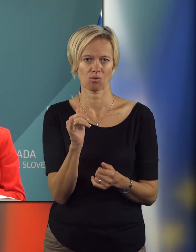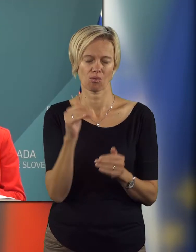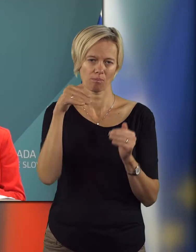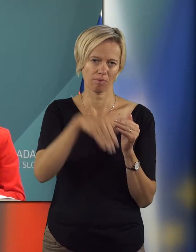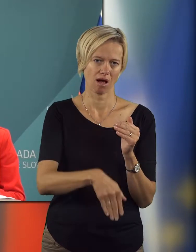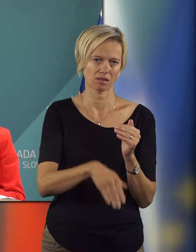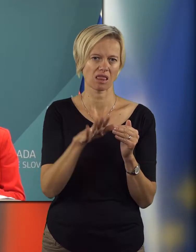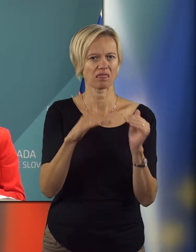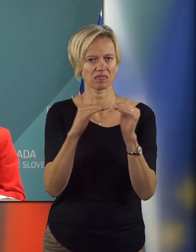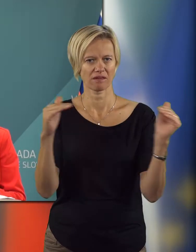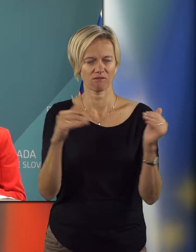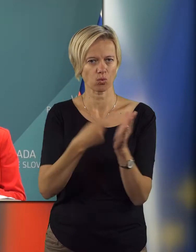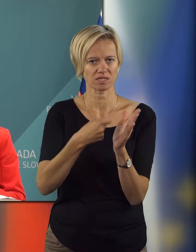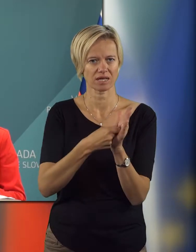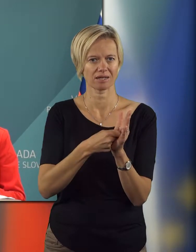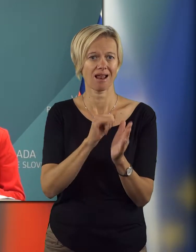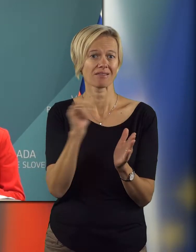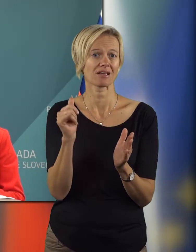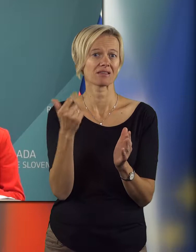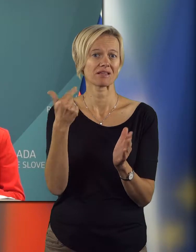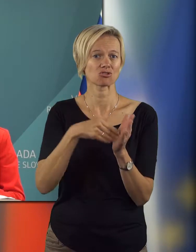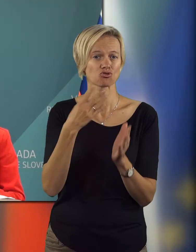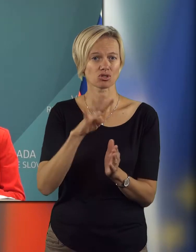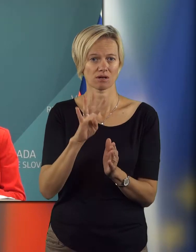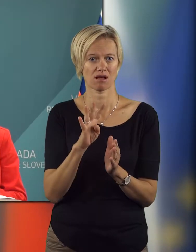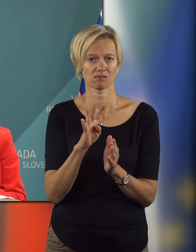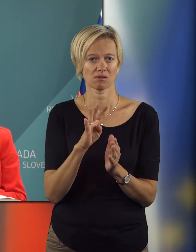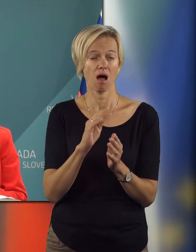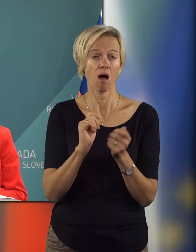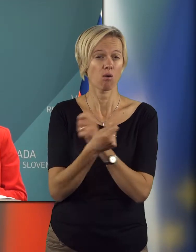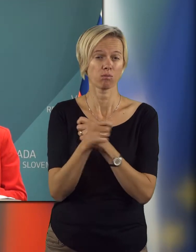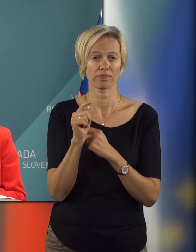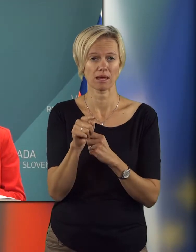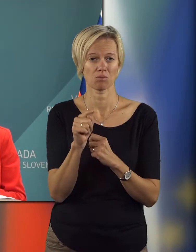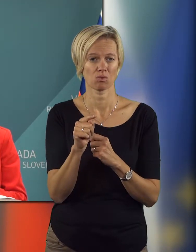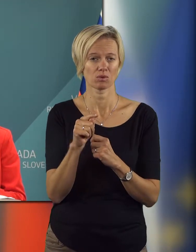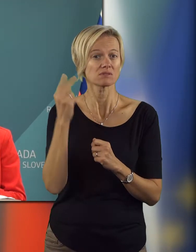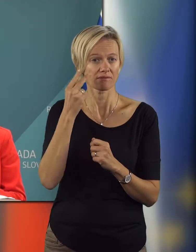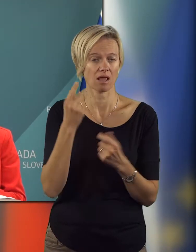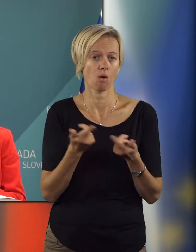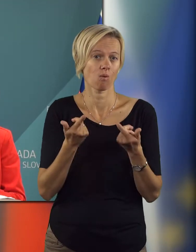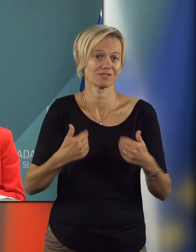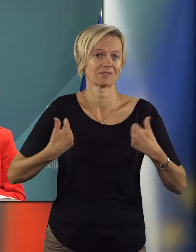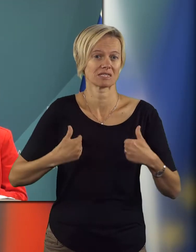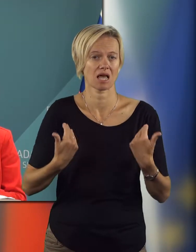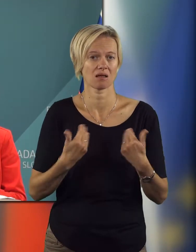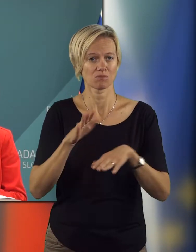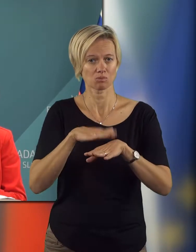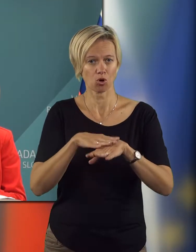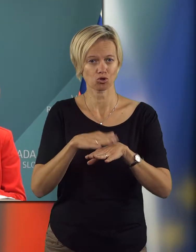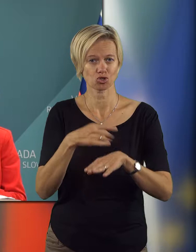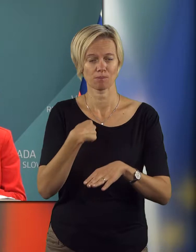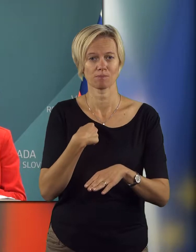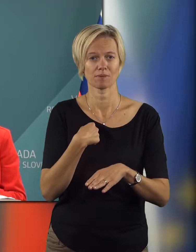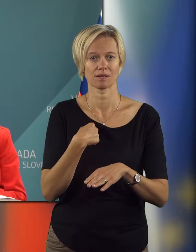letu padla, torej na nivo cen leta 2014. Kljub temu pa seveda lahko z